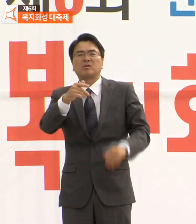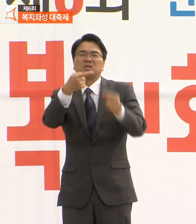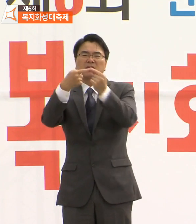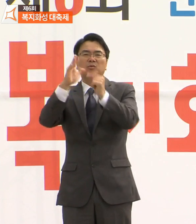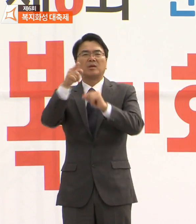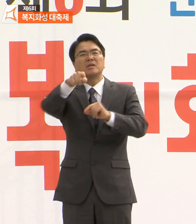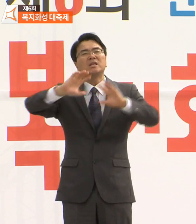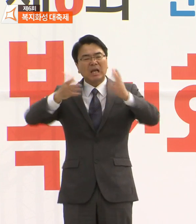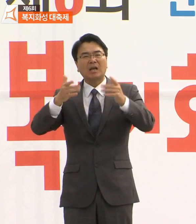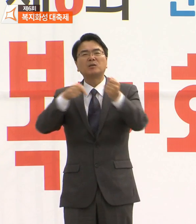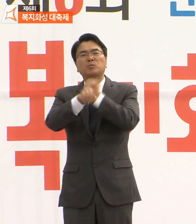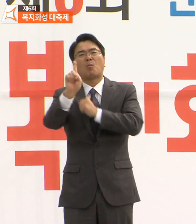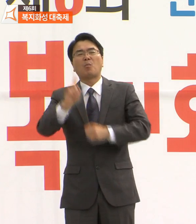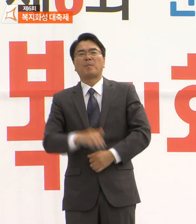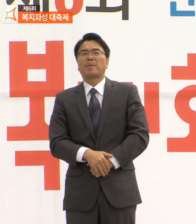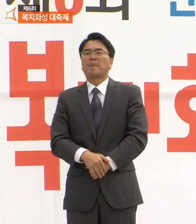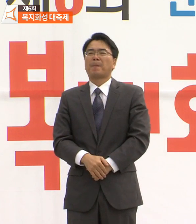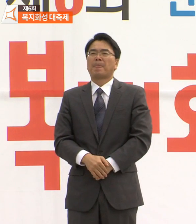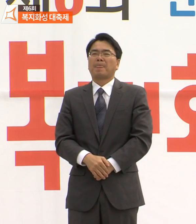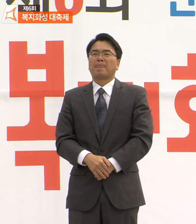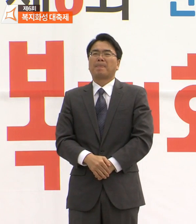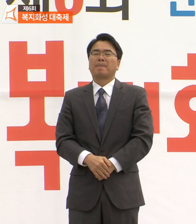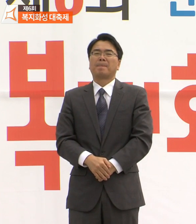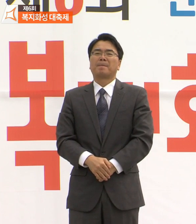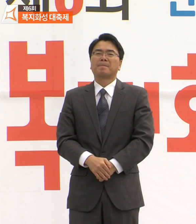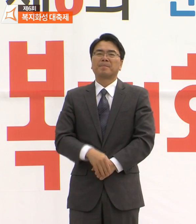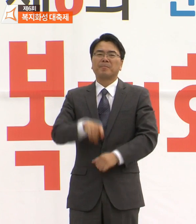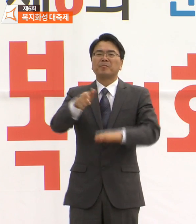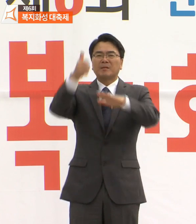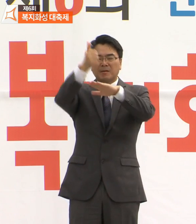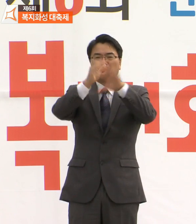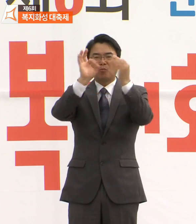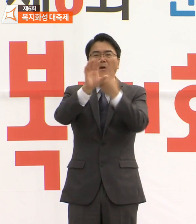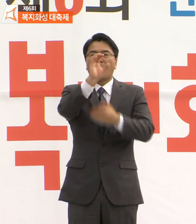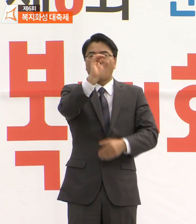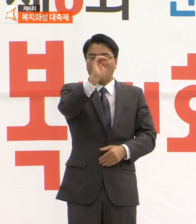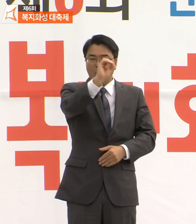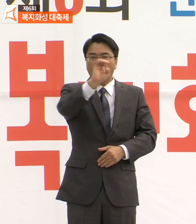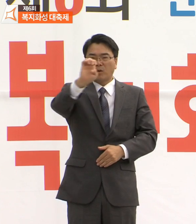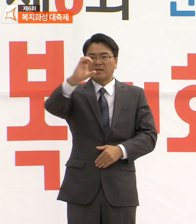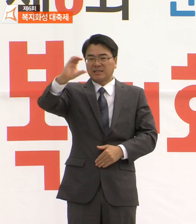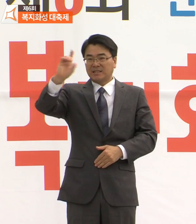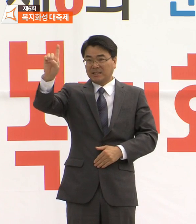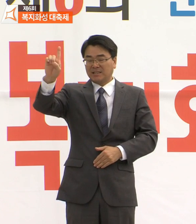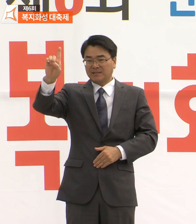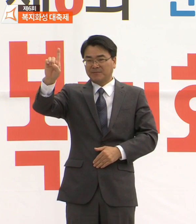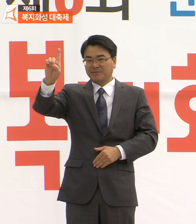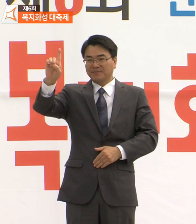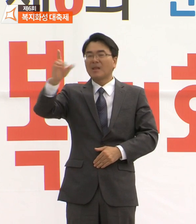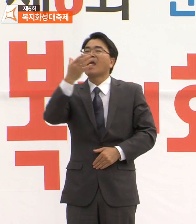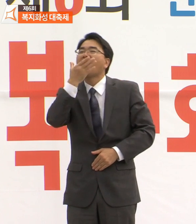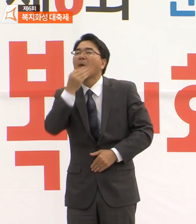나라. 그 결과는 어떻게 나타나면요. OECD에서 꼴찌에서 두 번째 행복